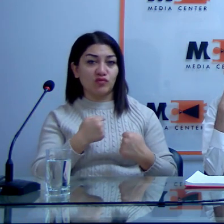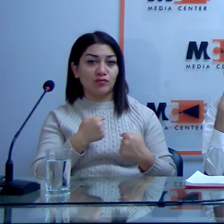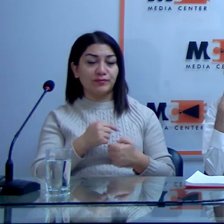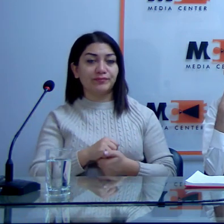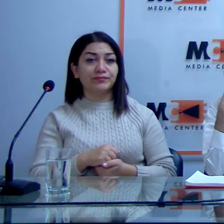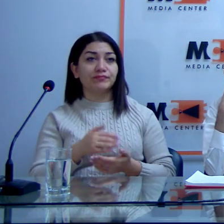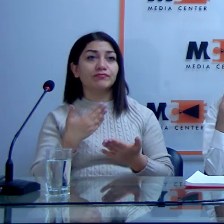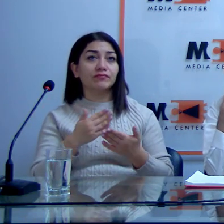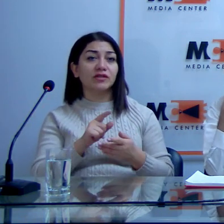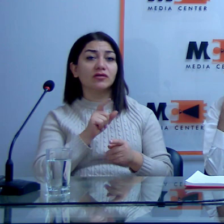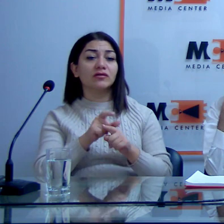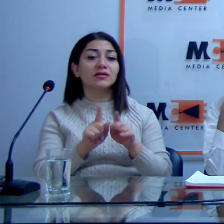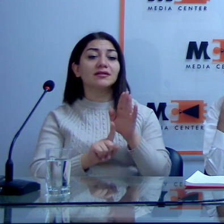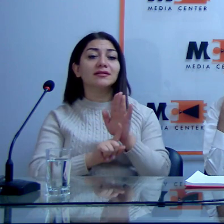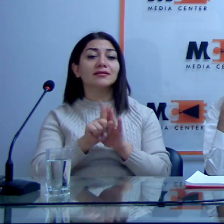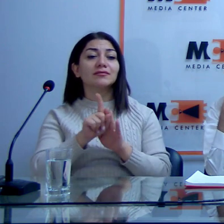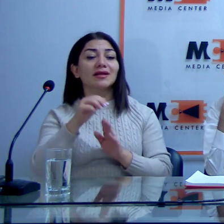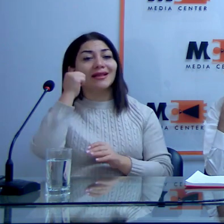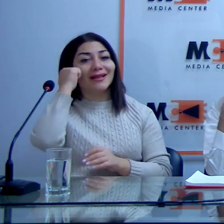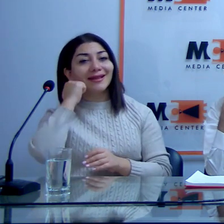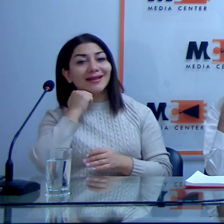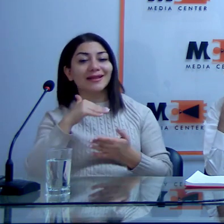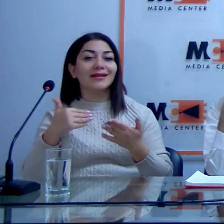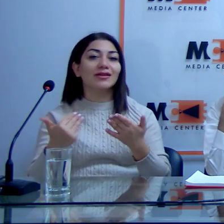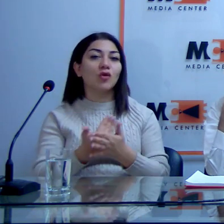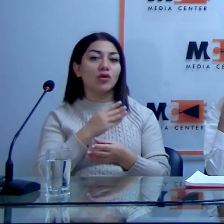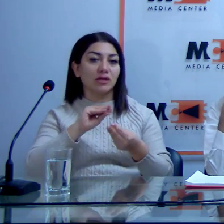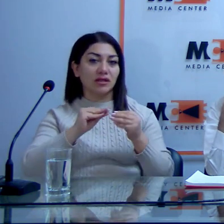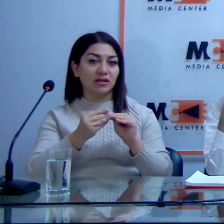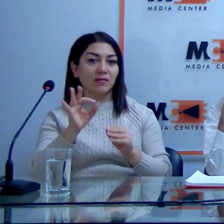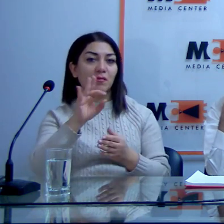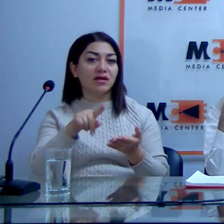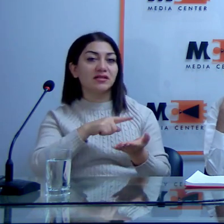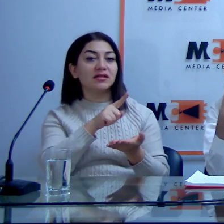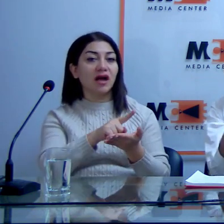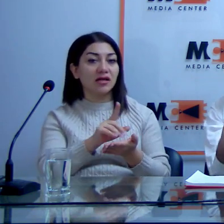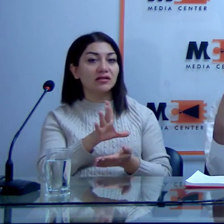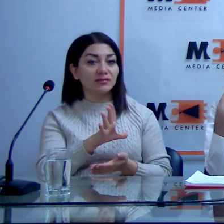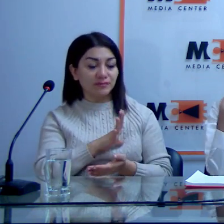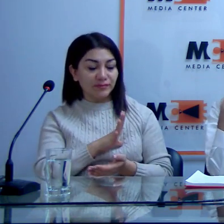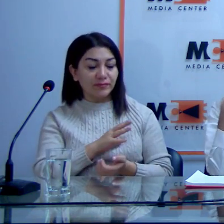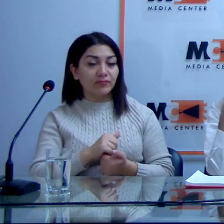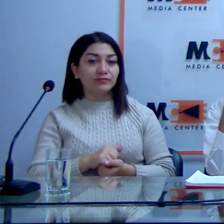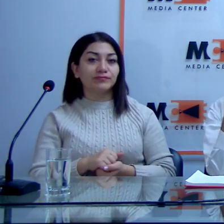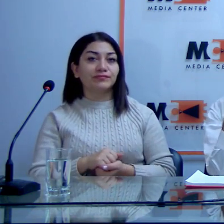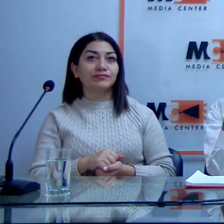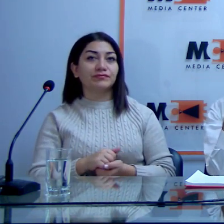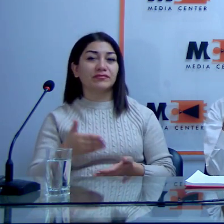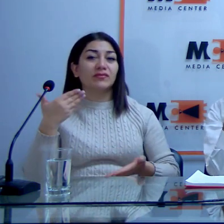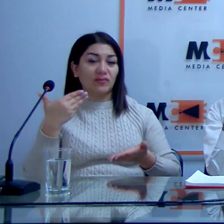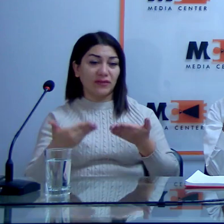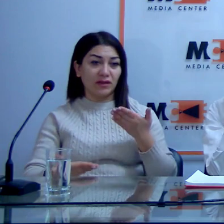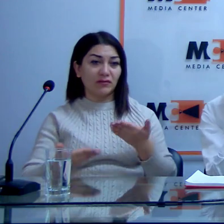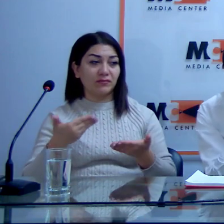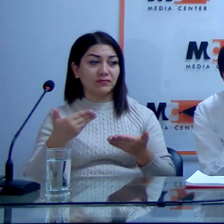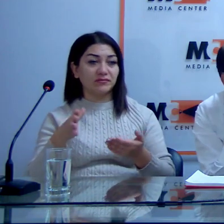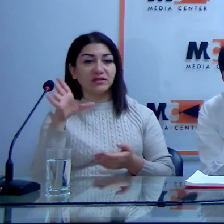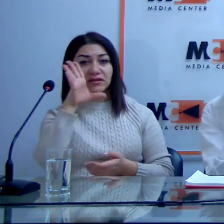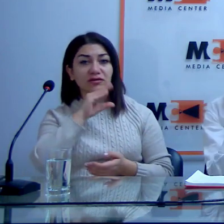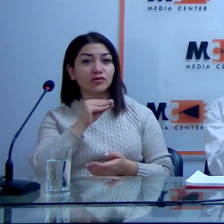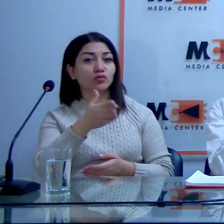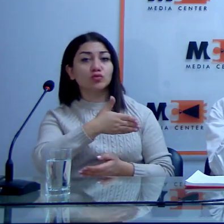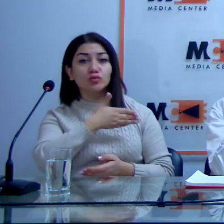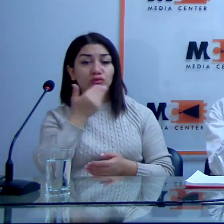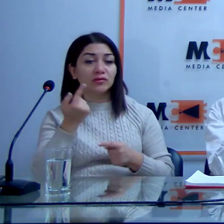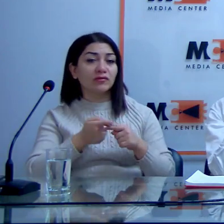խոսք գնաց ամենասկզբում հին եւ նոր մարտահրավերների մասին, զուտ համեմատելու հնարավորություն չունենք,